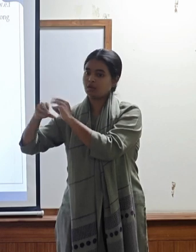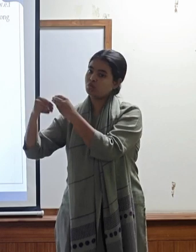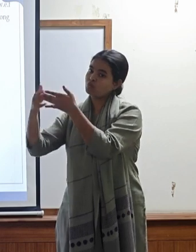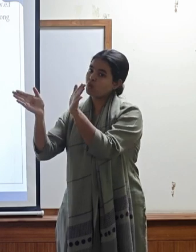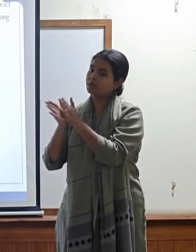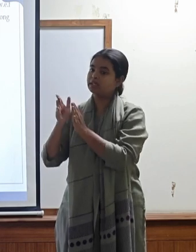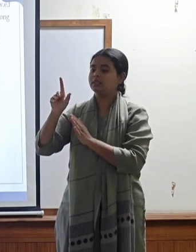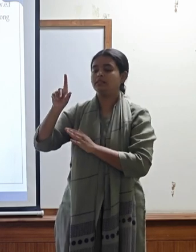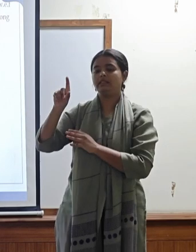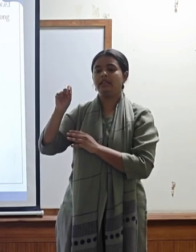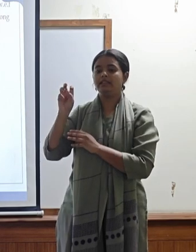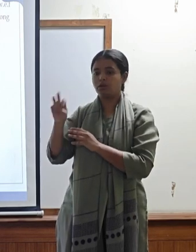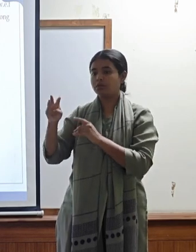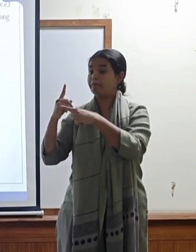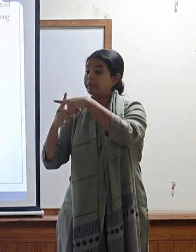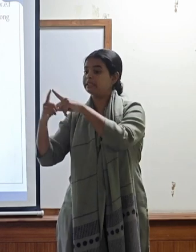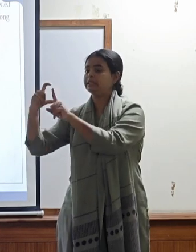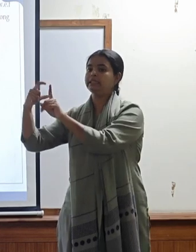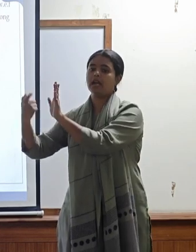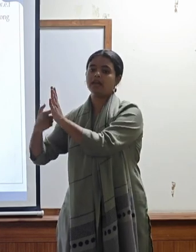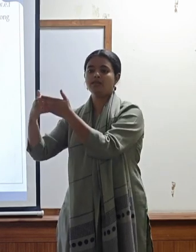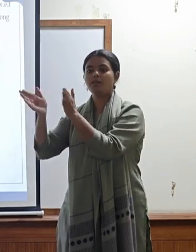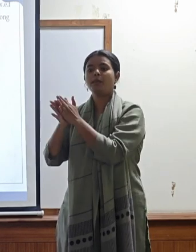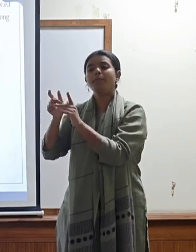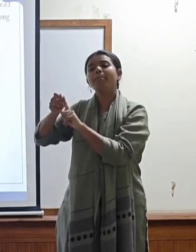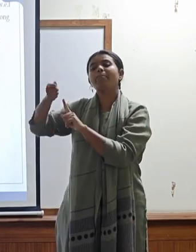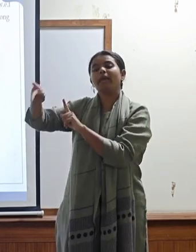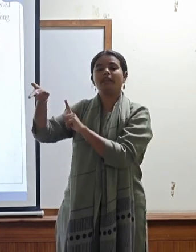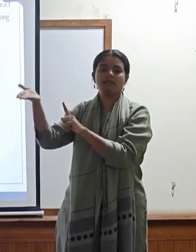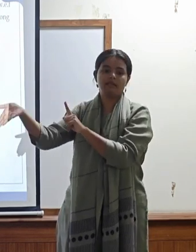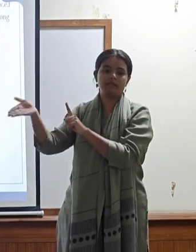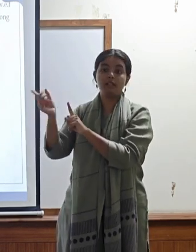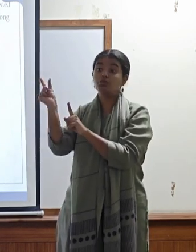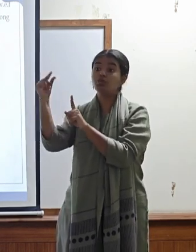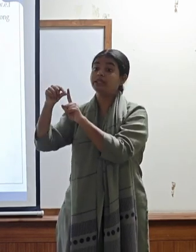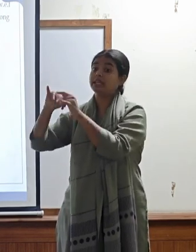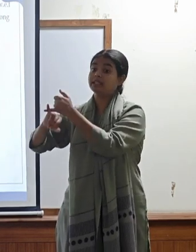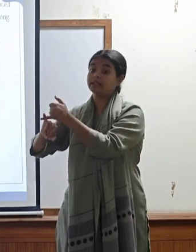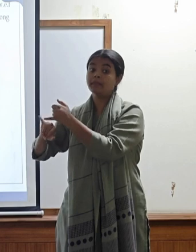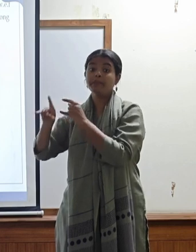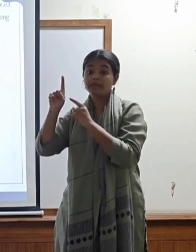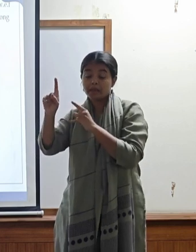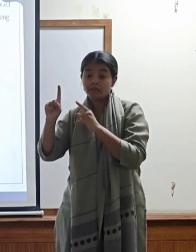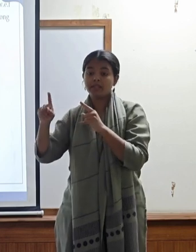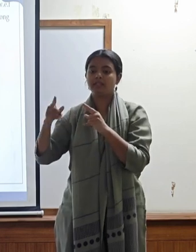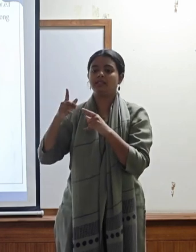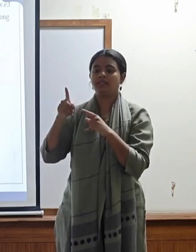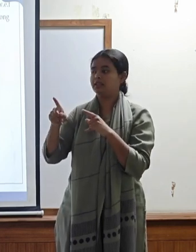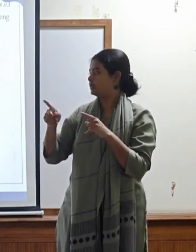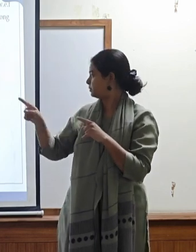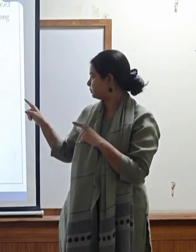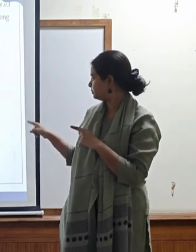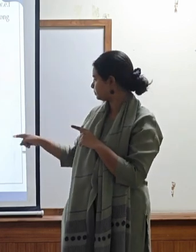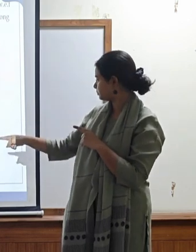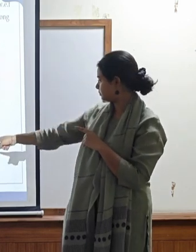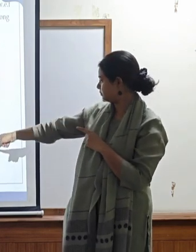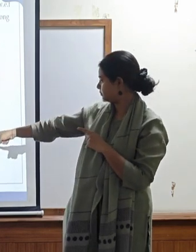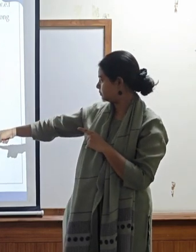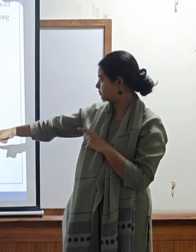रिसीव होगा. This is in UPS, right? Or protection against longevity, which is the this one, the third